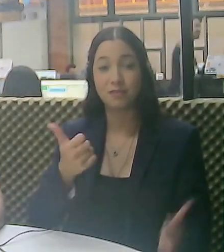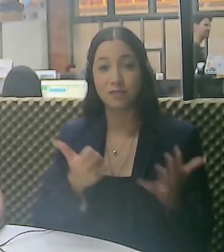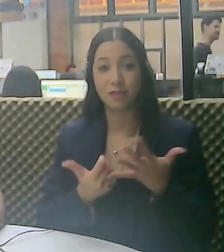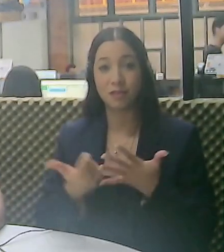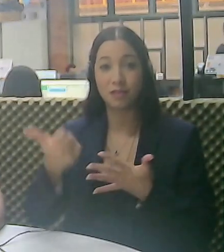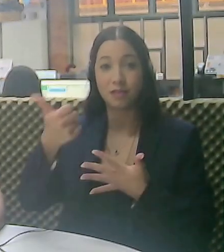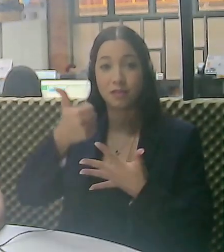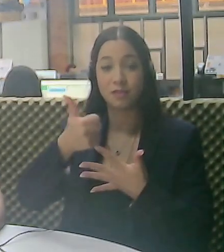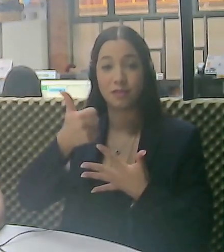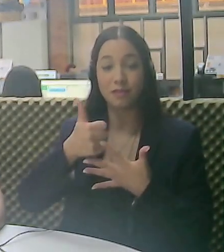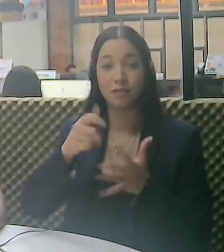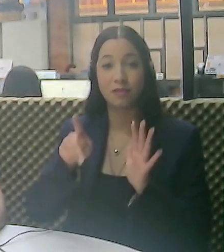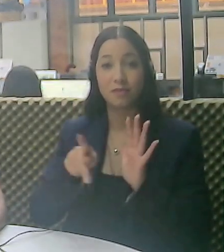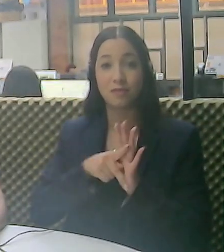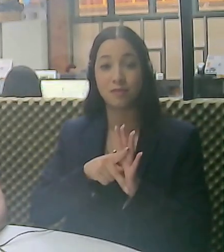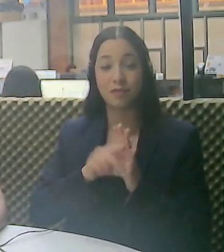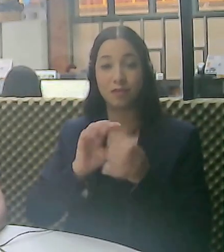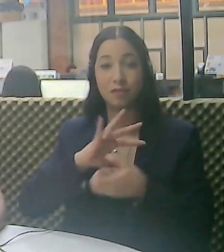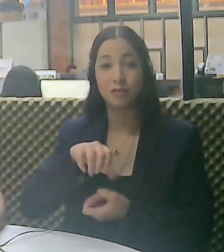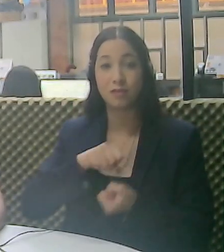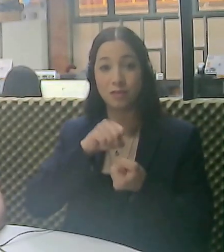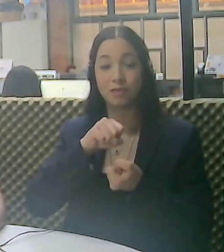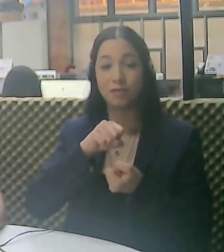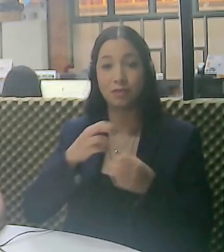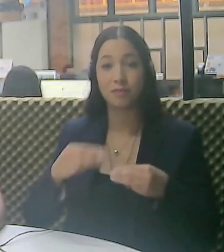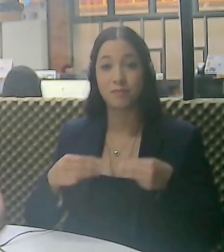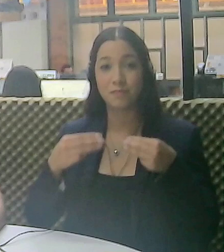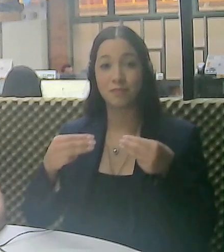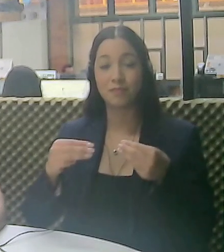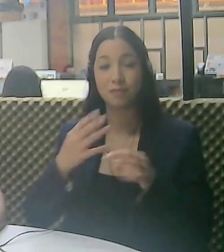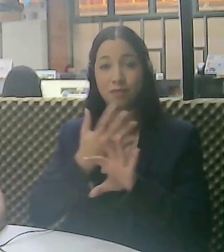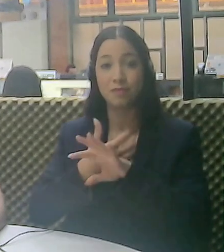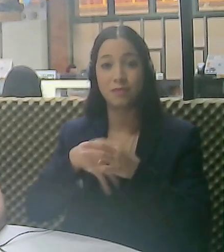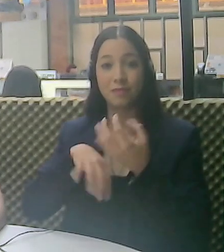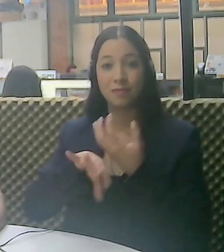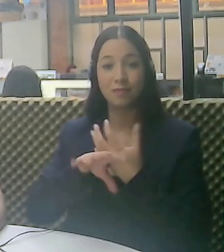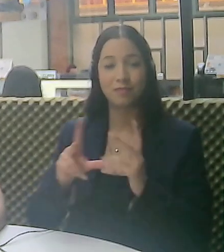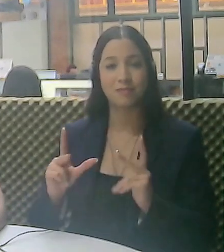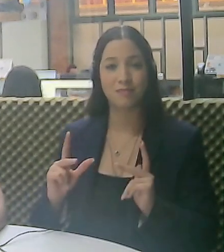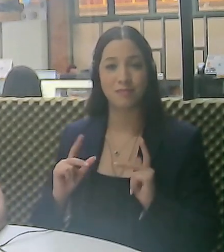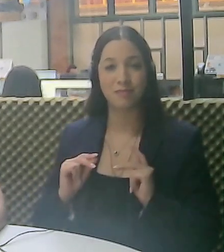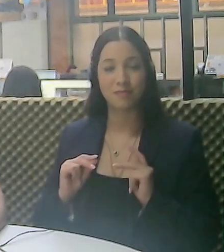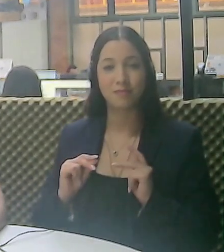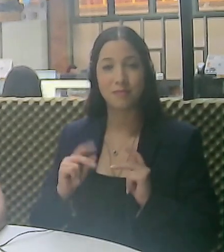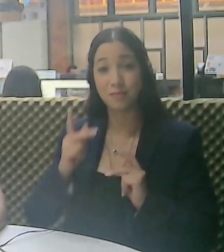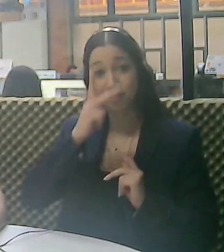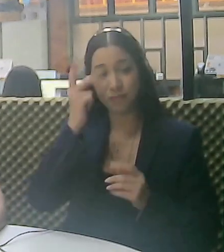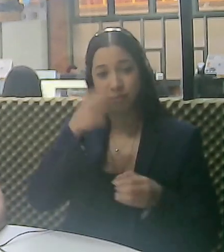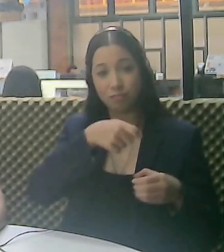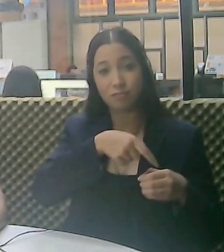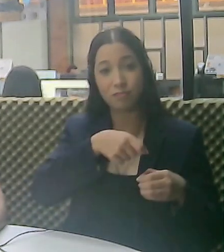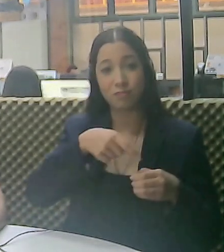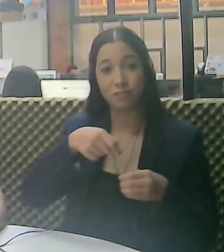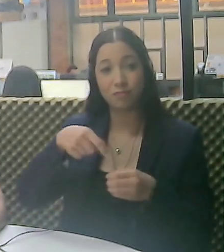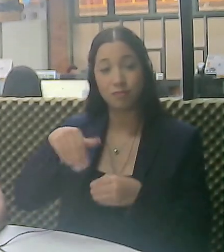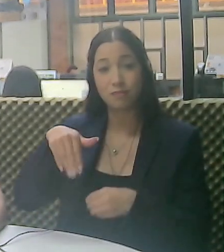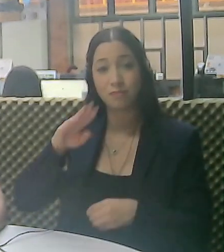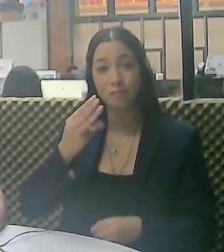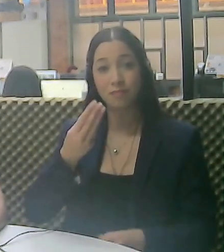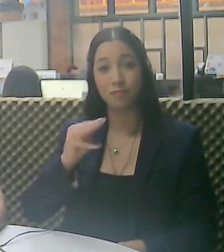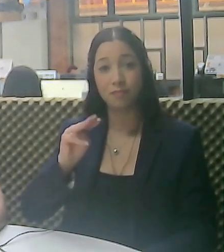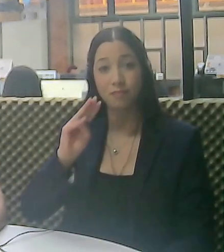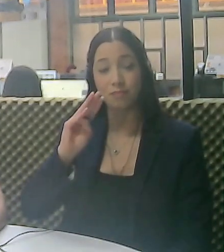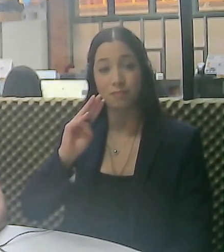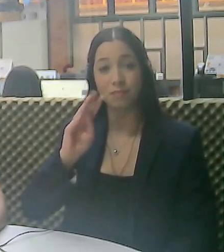prêmio nacional de sustentabilidade do Ministério do Meio Ambiente. Reconhecimento a quem já plantou mais de 500.000